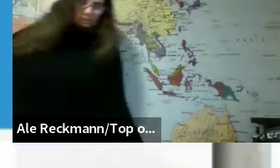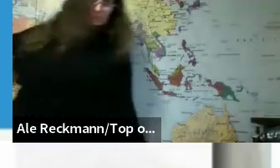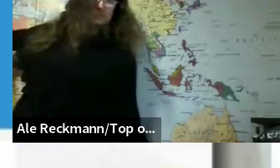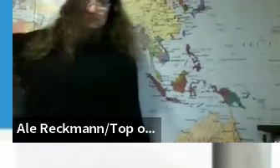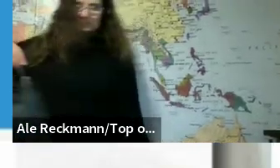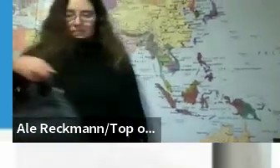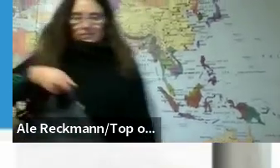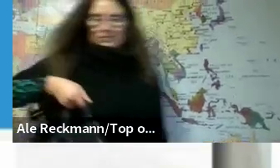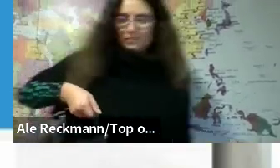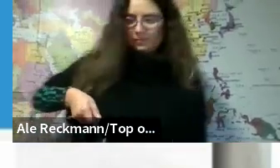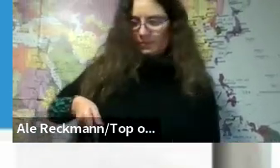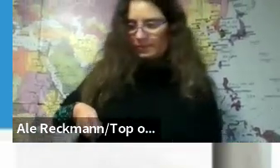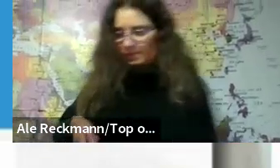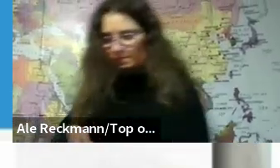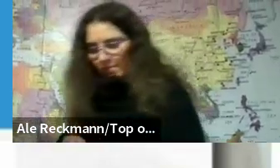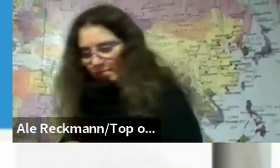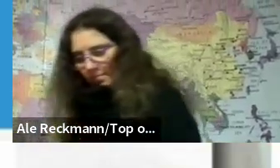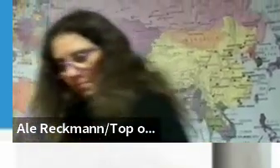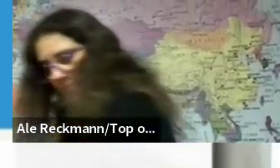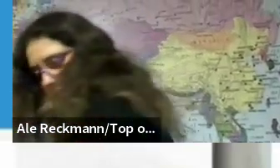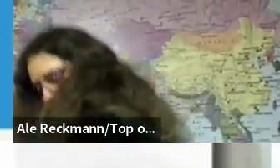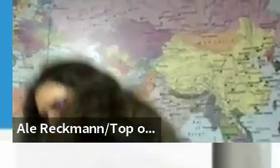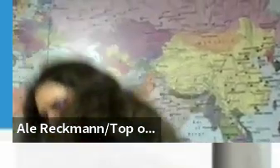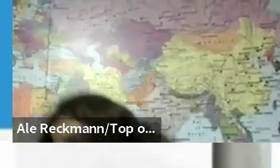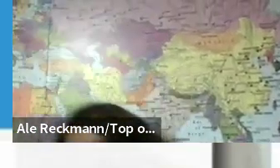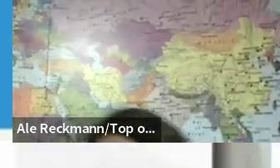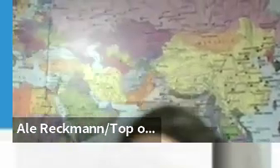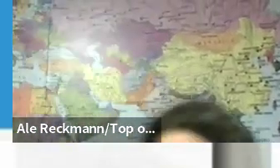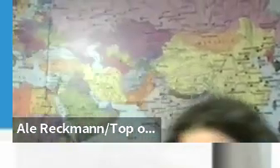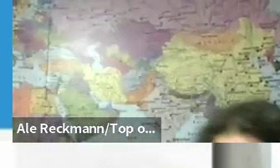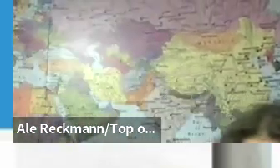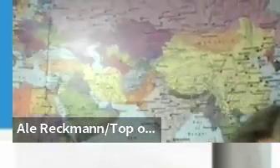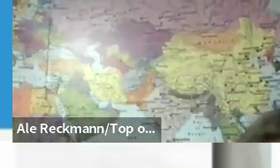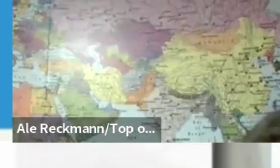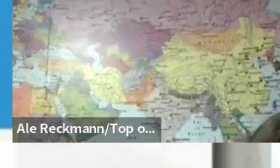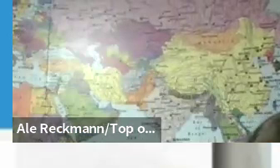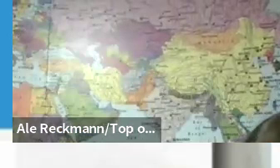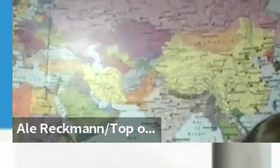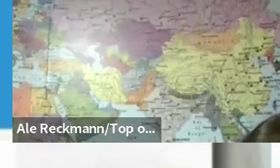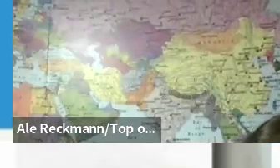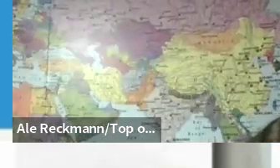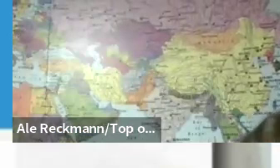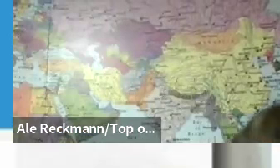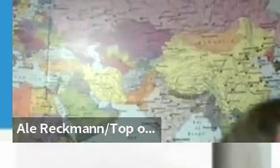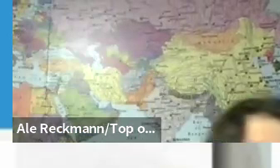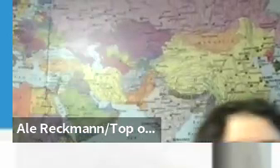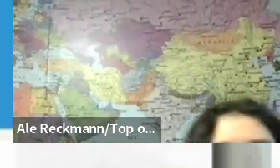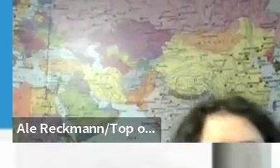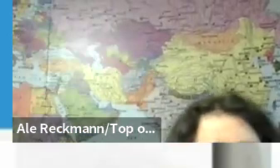realizar actividades de la vida cotidiana en el entorno del hogar. Ahora, estas personas pueden ser o no unidas por un vínculo